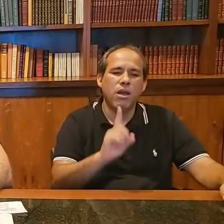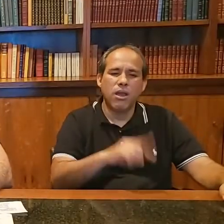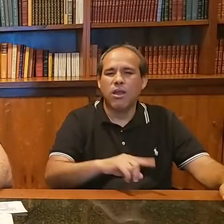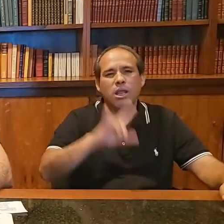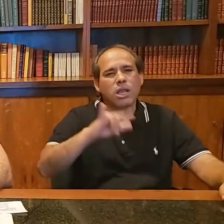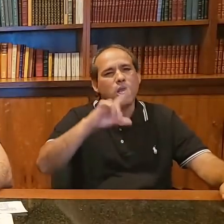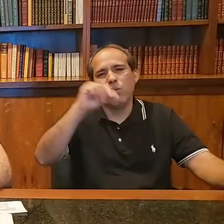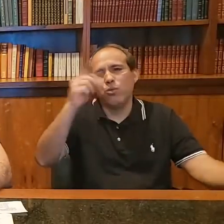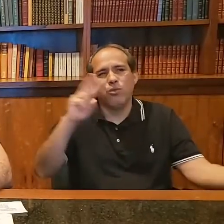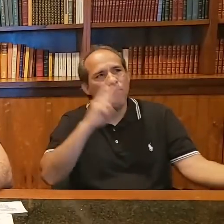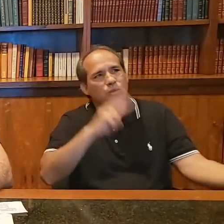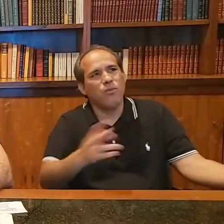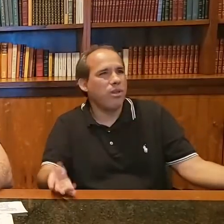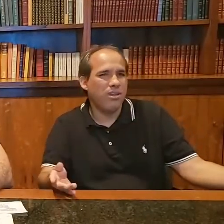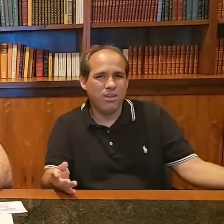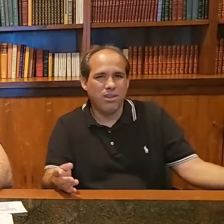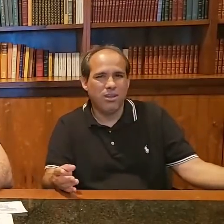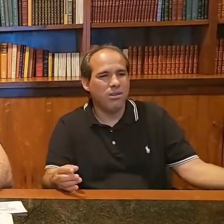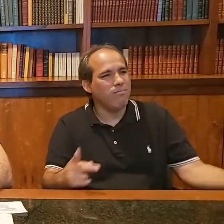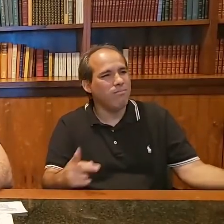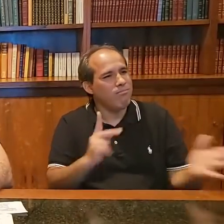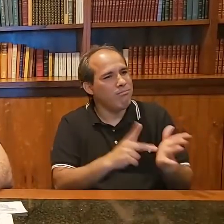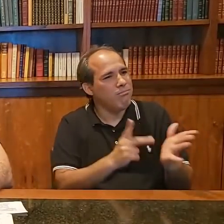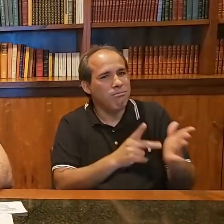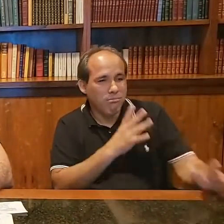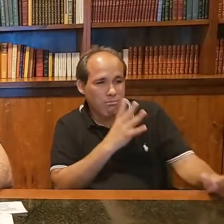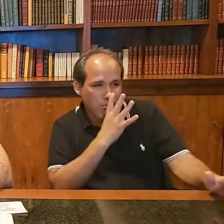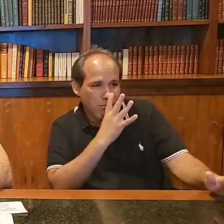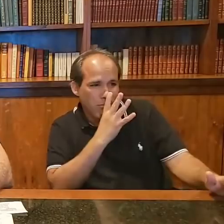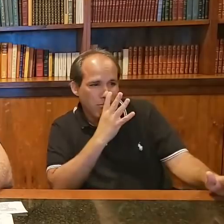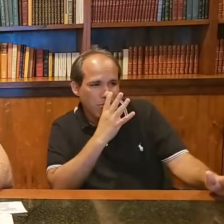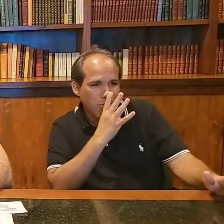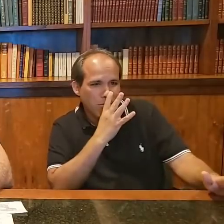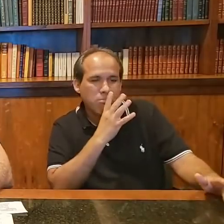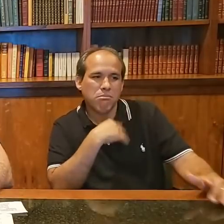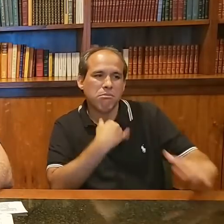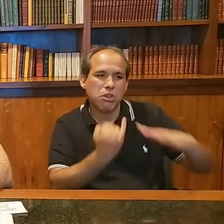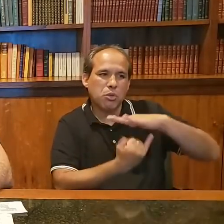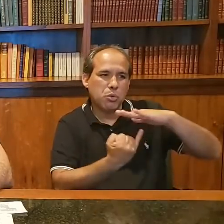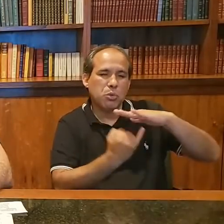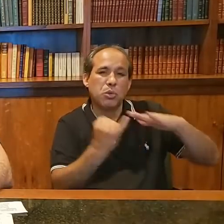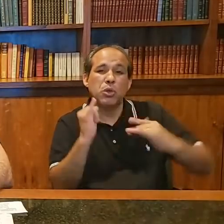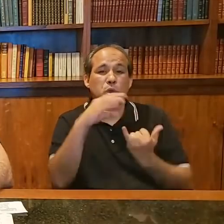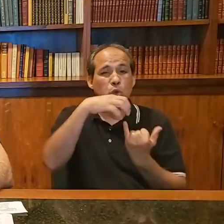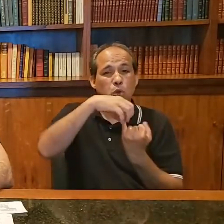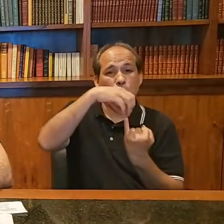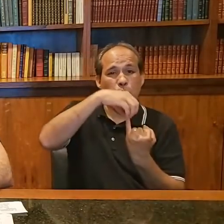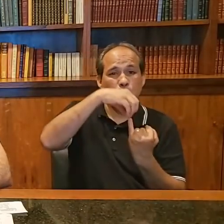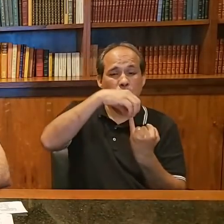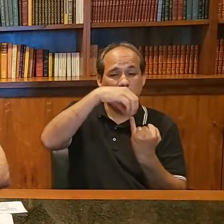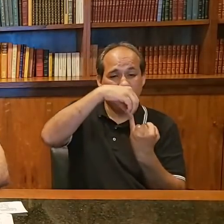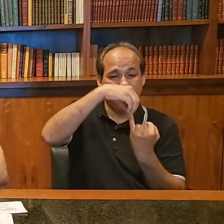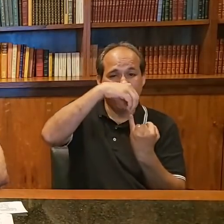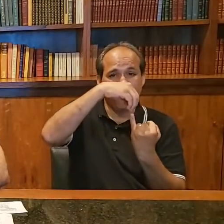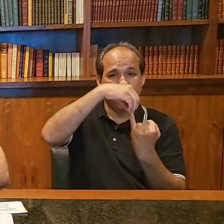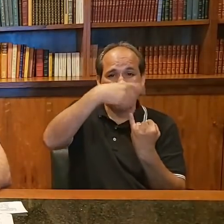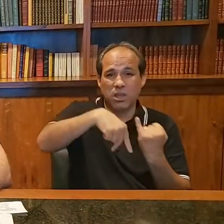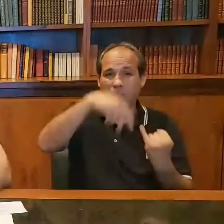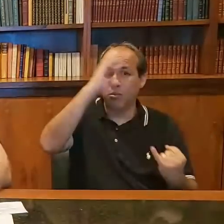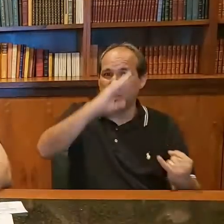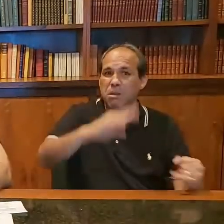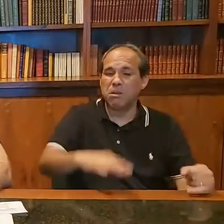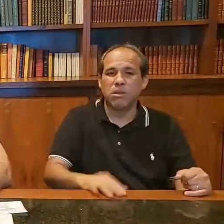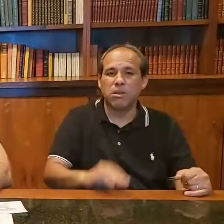de se ver, eu me tornei um admirador dos institutos federais. Então, quanto a isso, eu acho